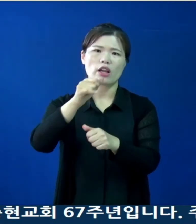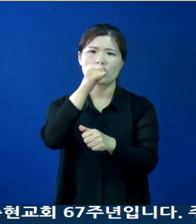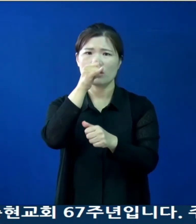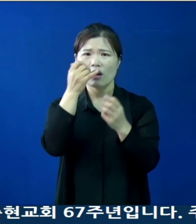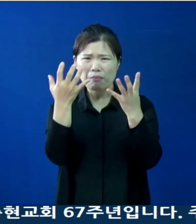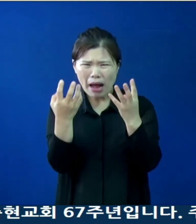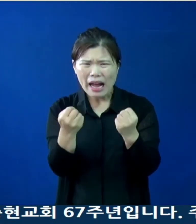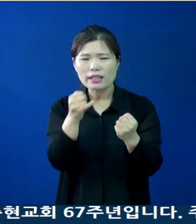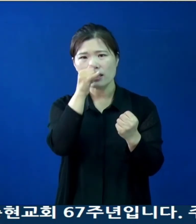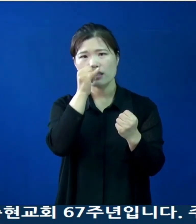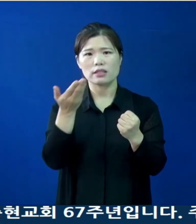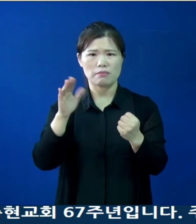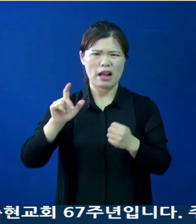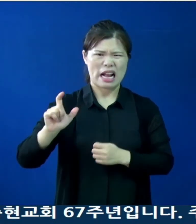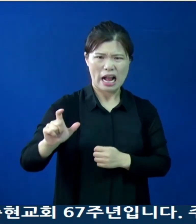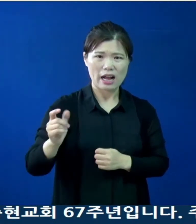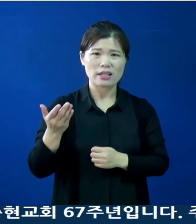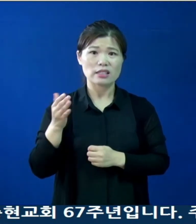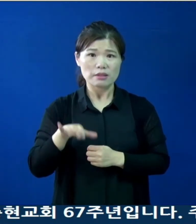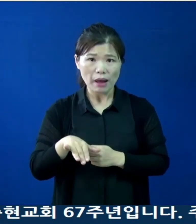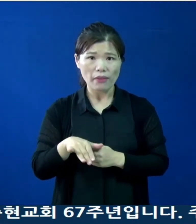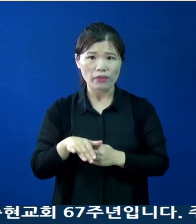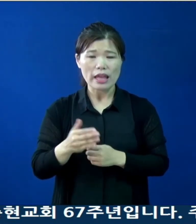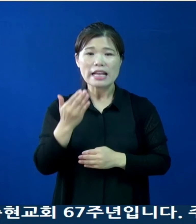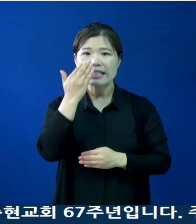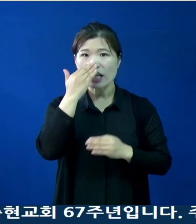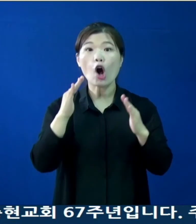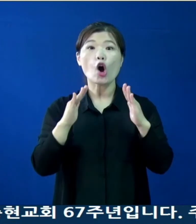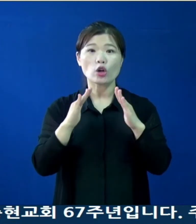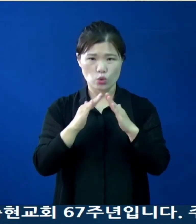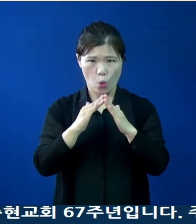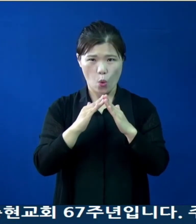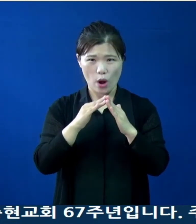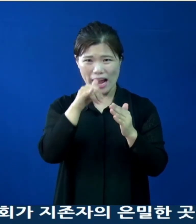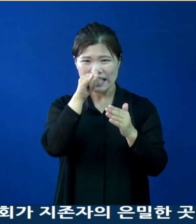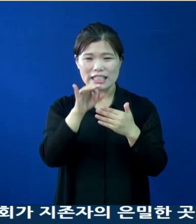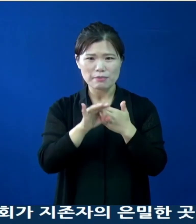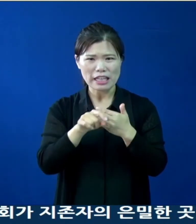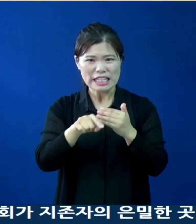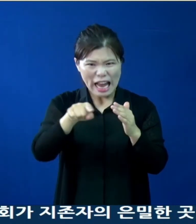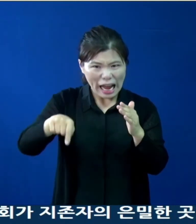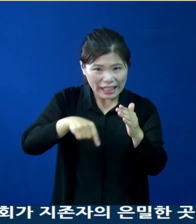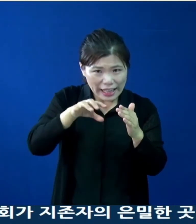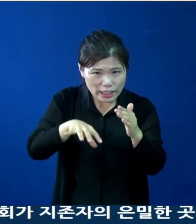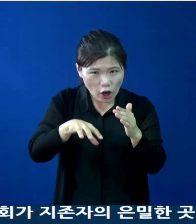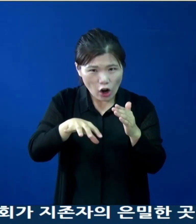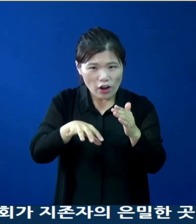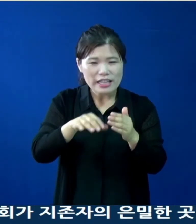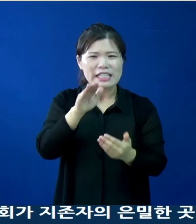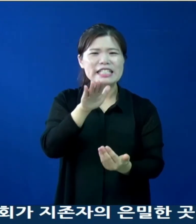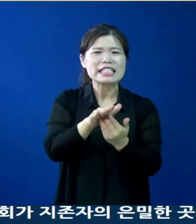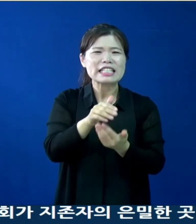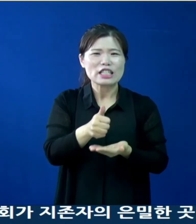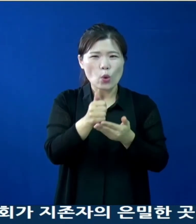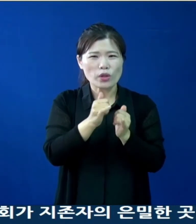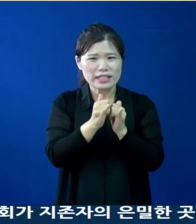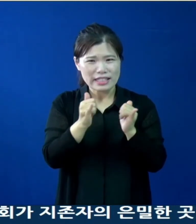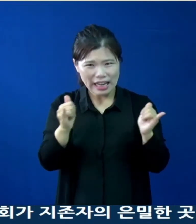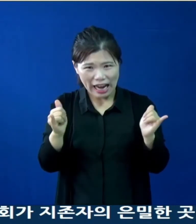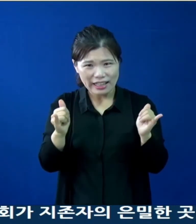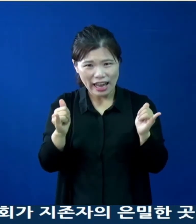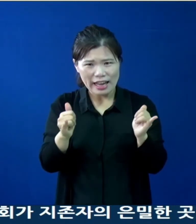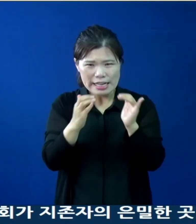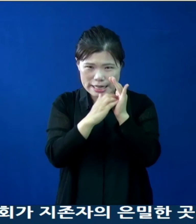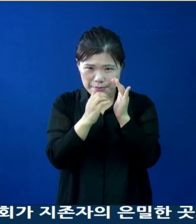아무리 강해진다 할지라도 성소가 있으면 그 성소에서 지존자의 은밀한 곳을 찾을 수